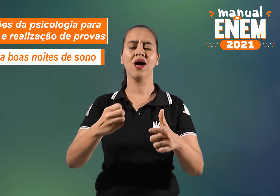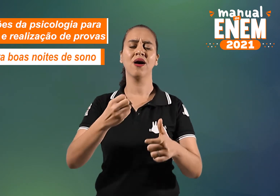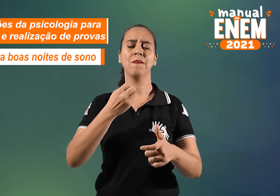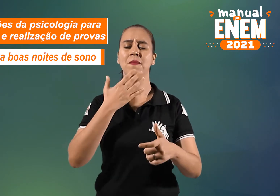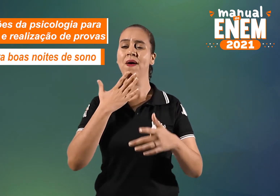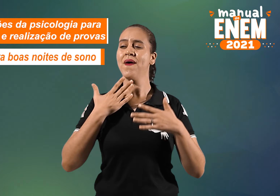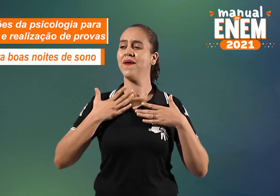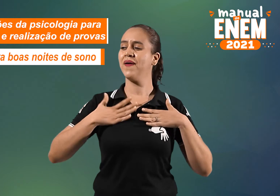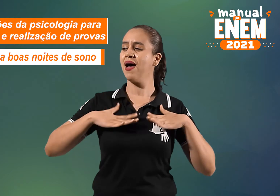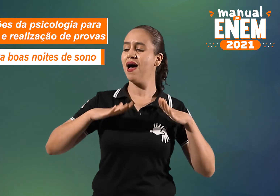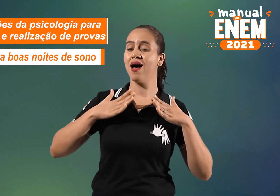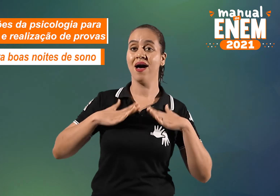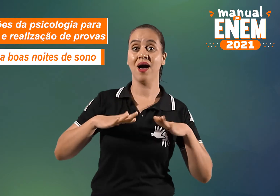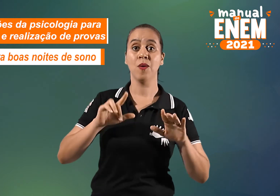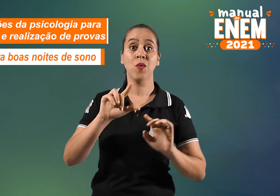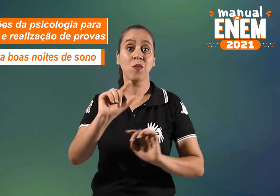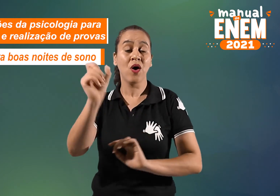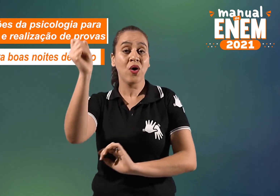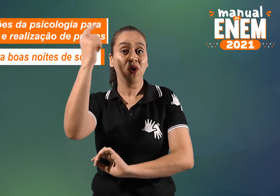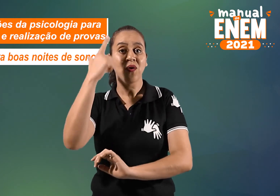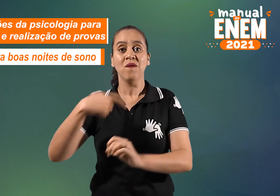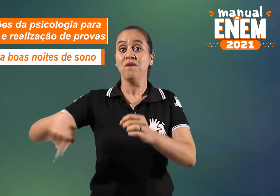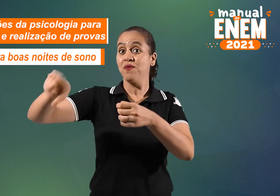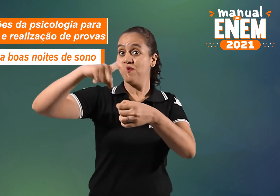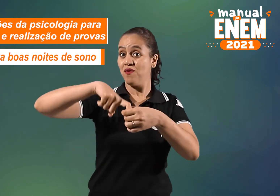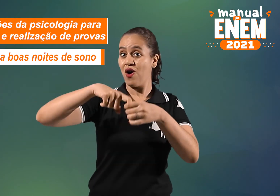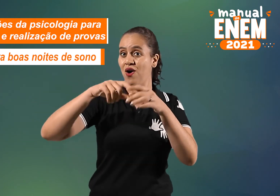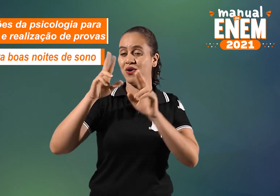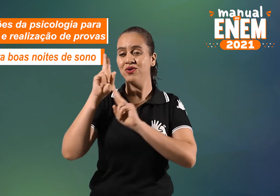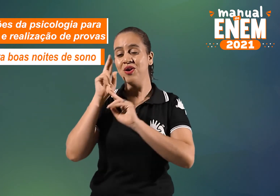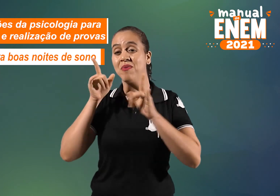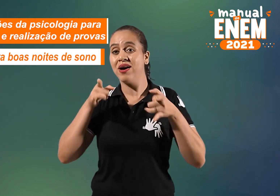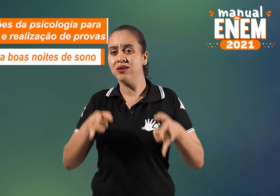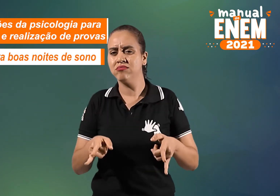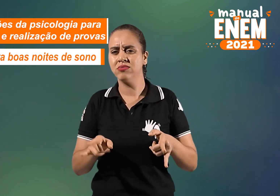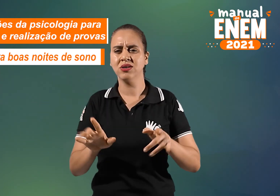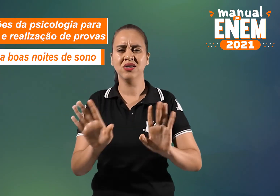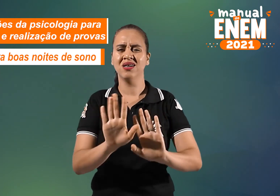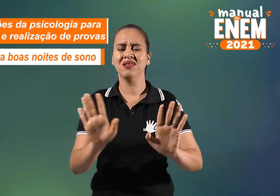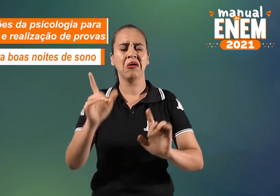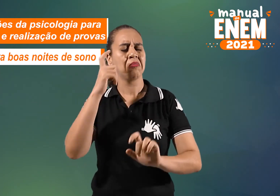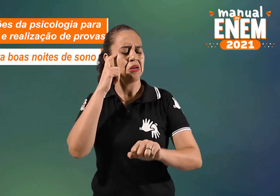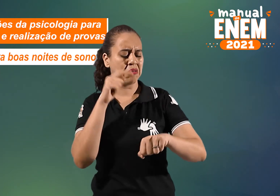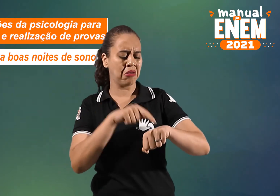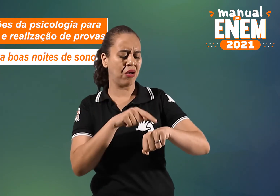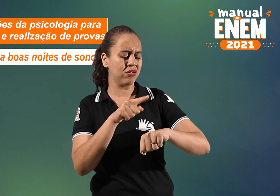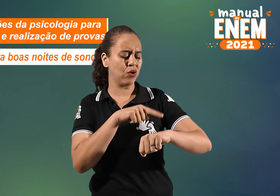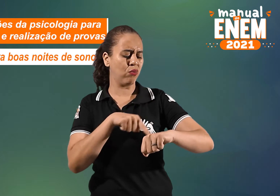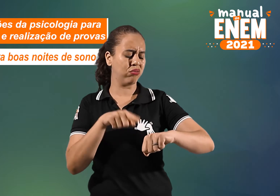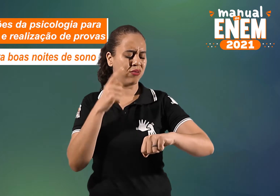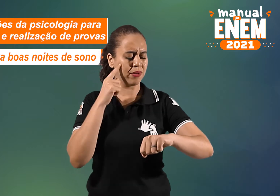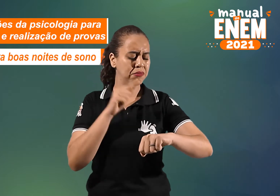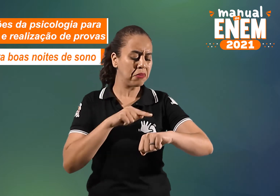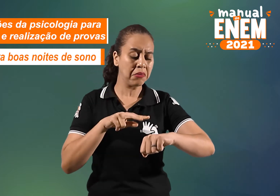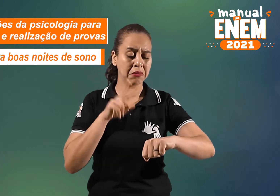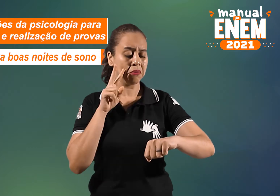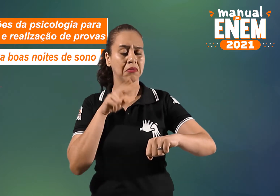com pouca luminosidade. Volte para a cama quando sentir sono e não fique controlando o passar das horas no relógio. O